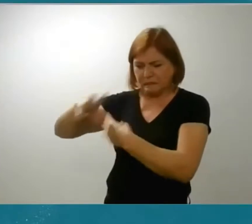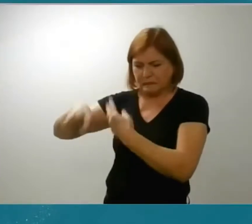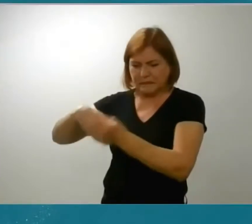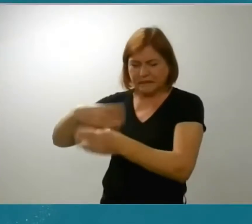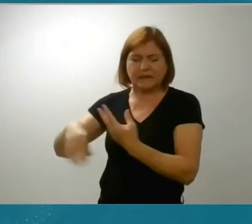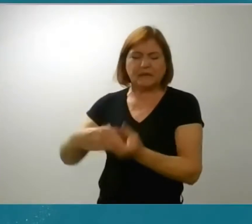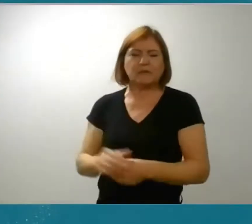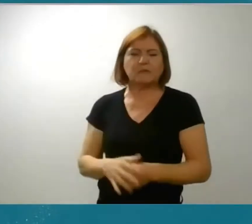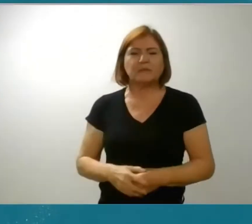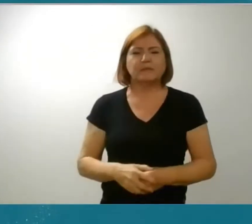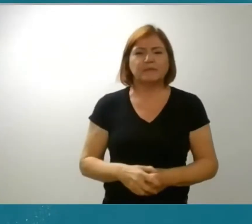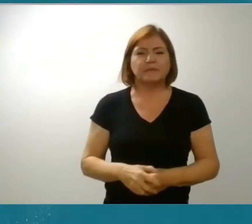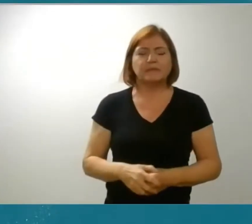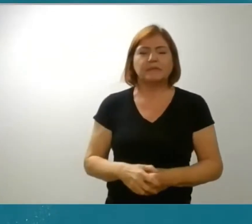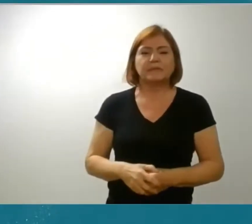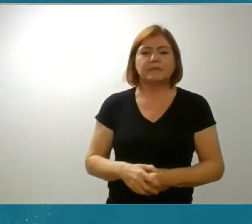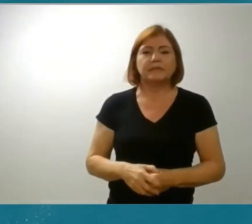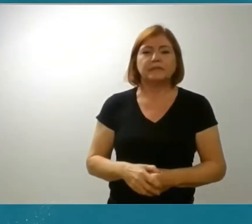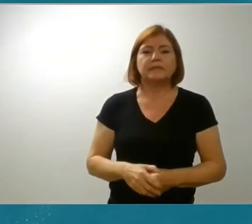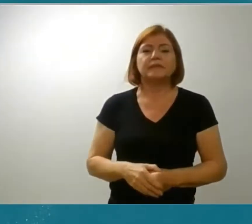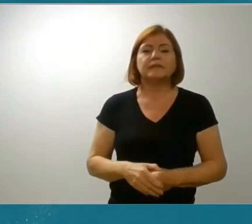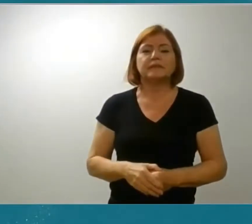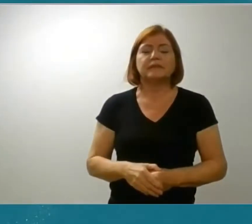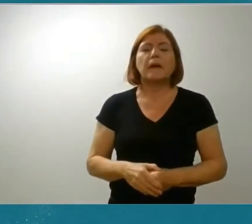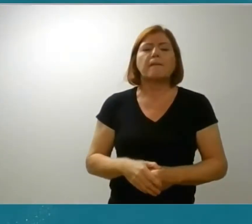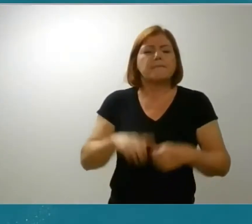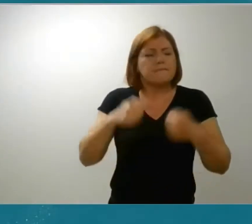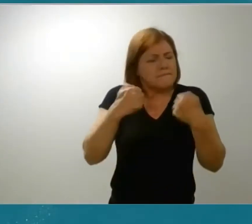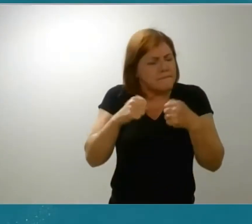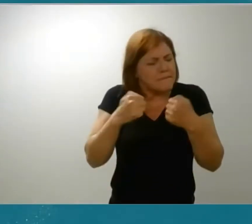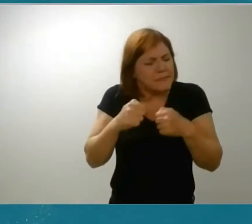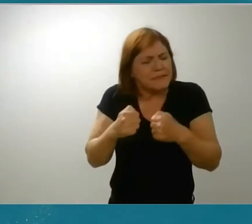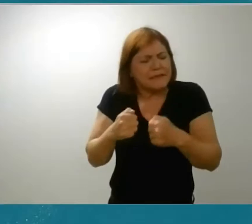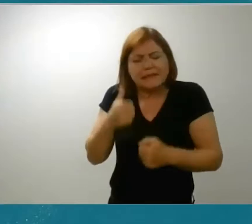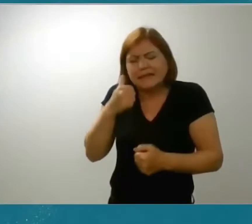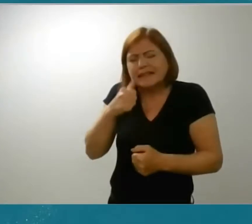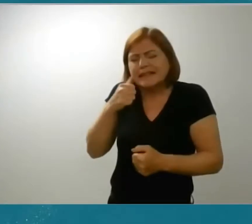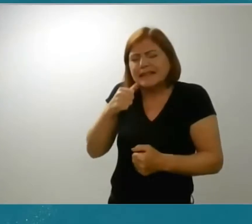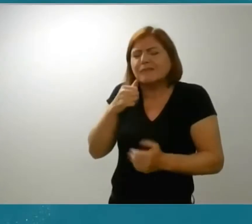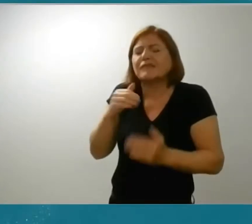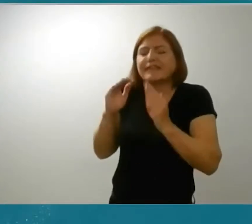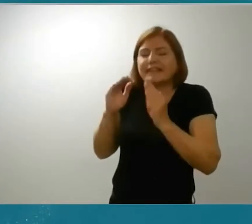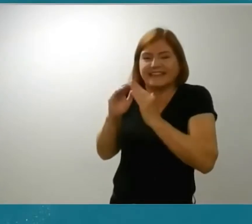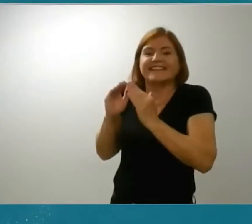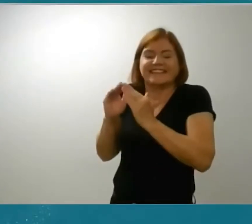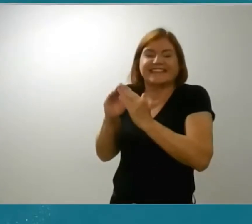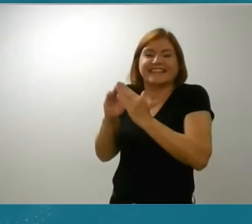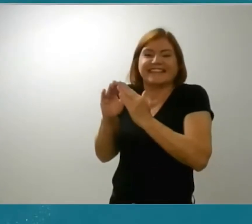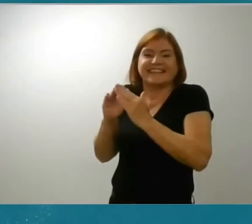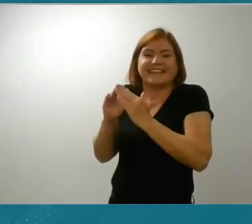Rapaz, tinha um lá que vivia convivia conosco lá,